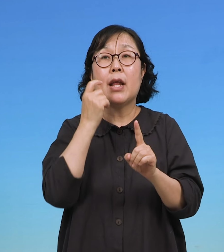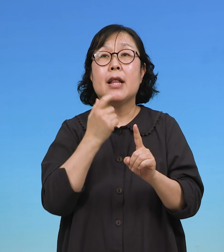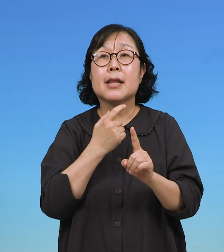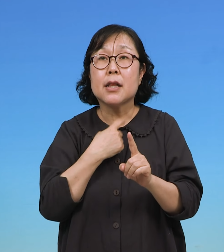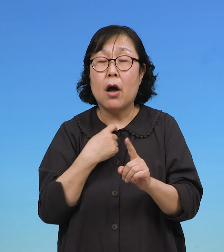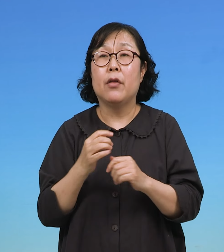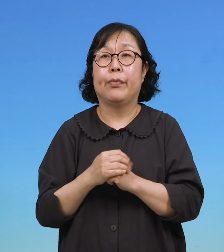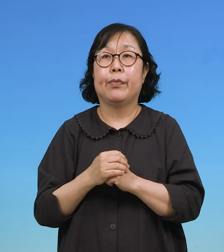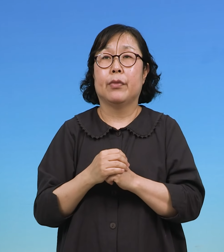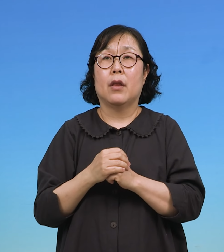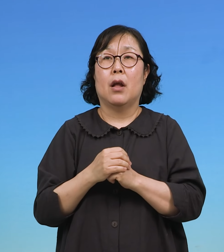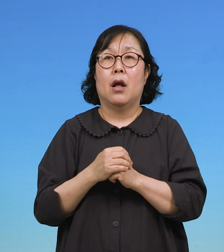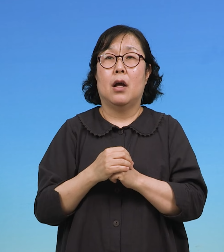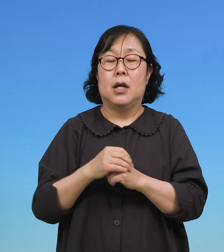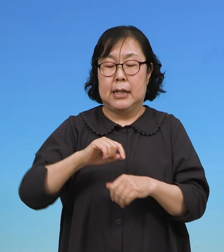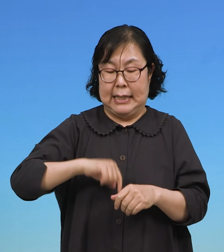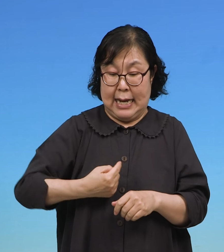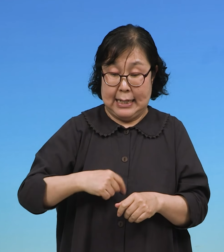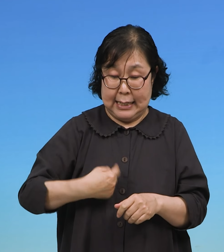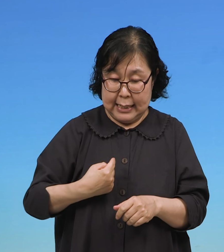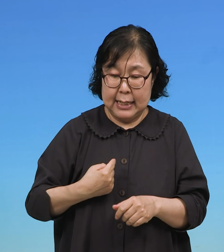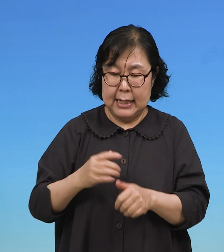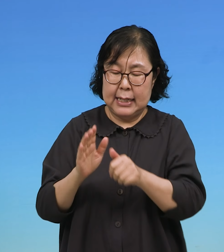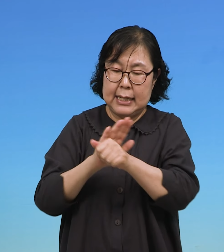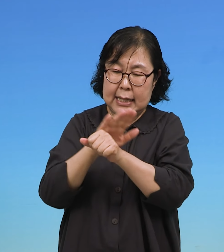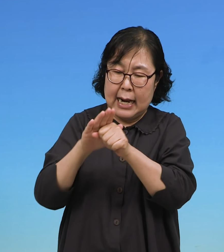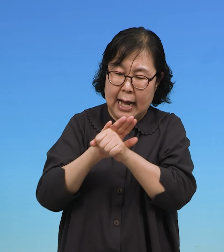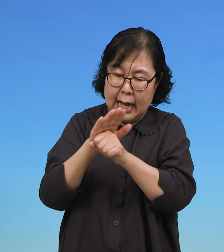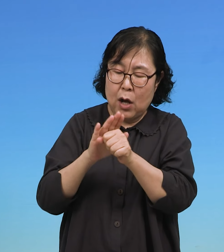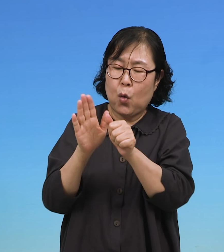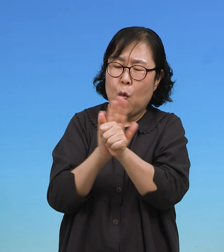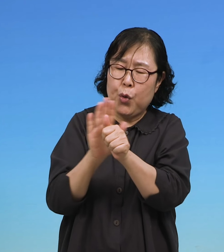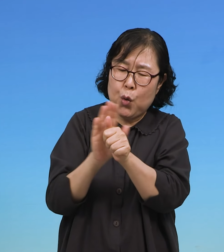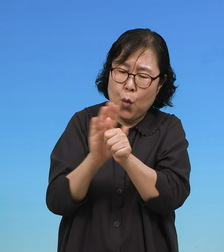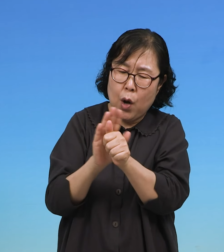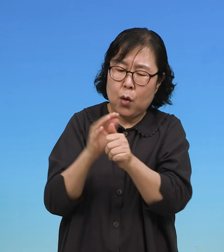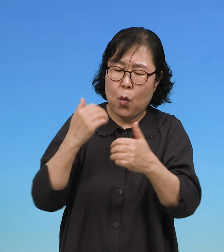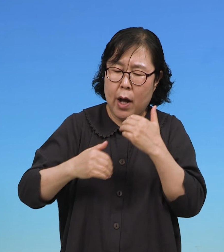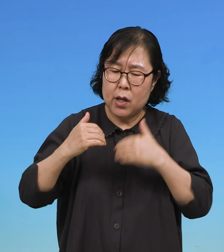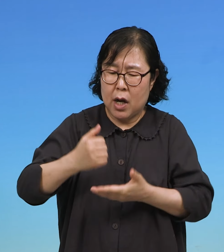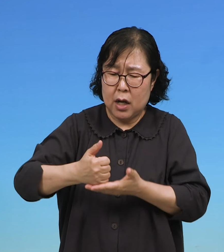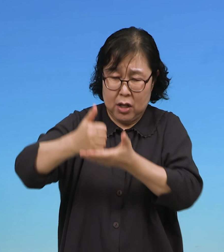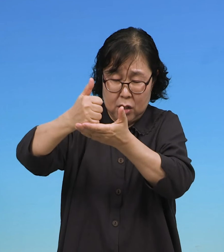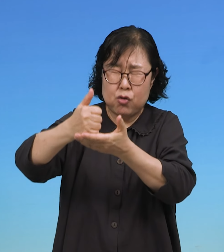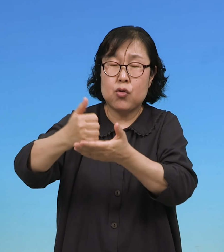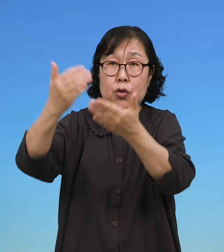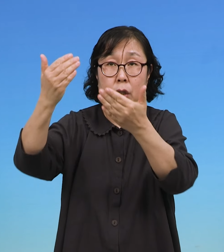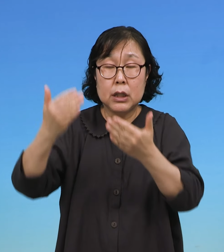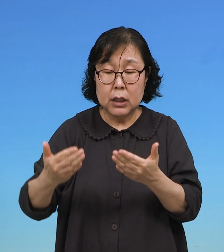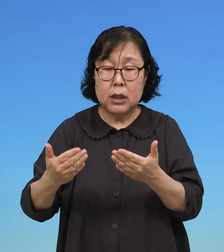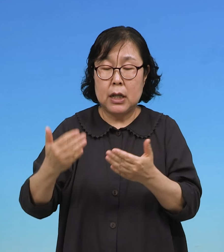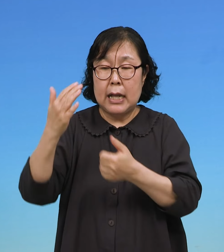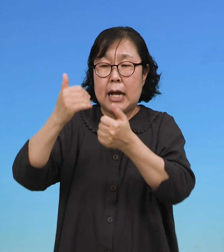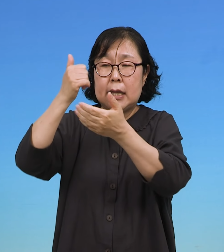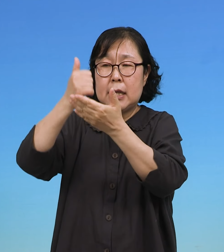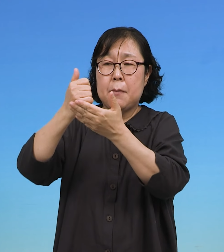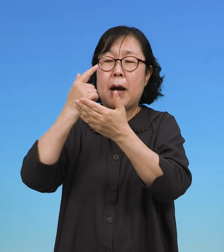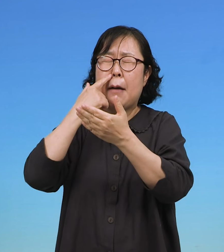자기를 말로 날 없이 환대해 주시는 그 아버지의, 하나님 아버지의 은혜의